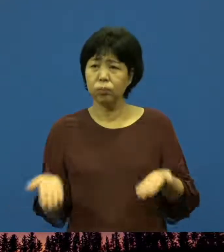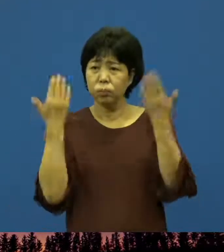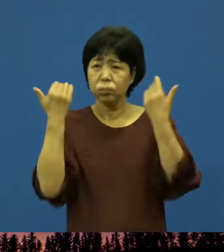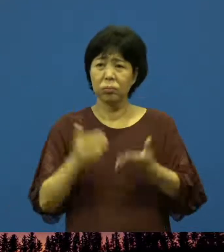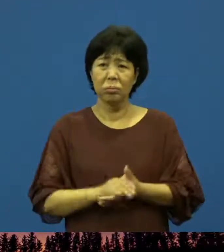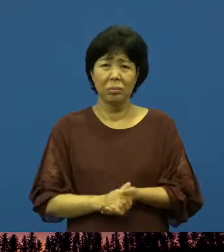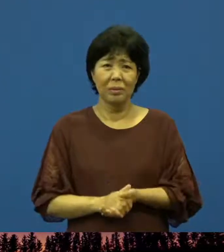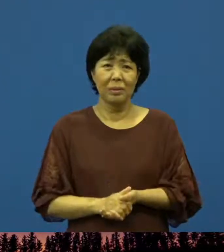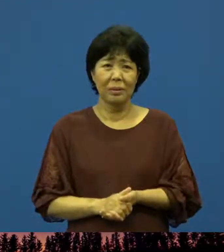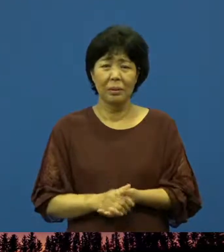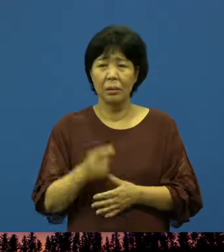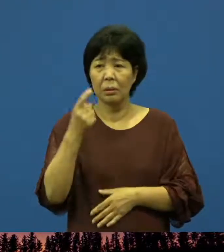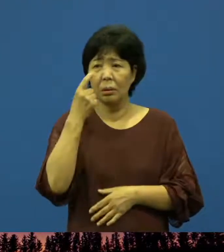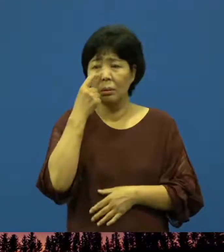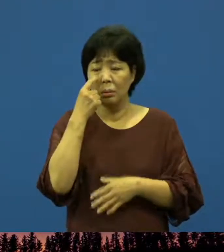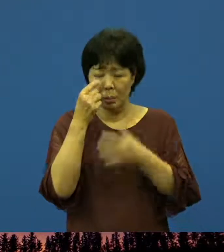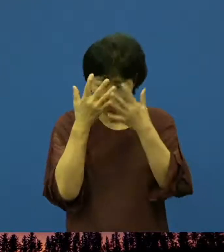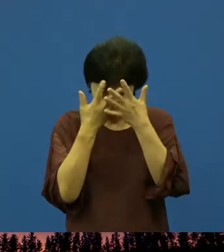눈도 침침해지고